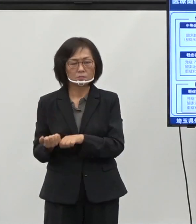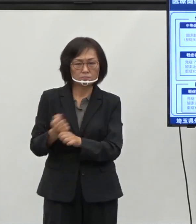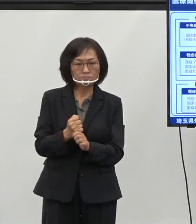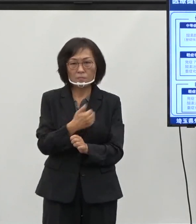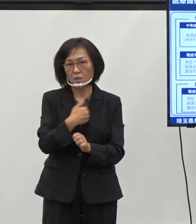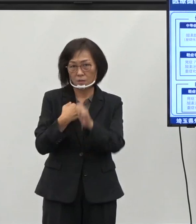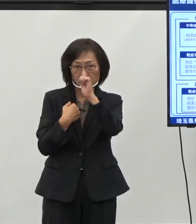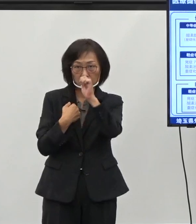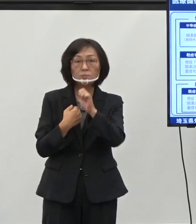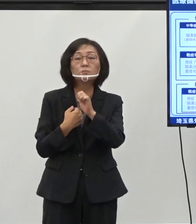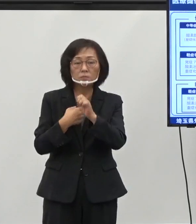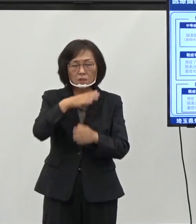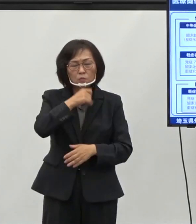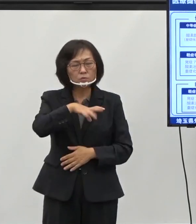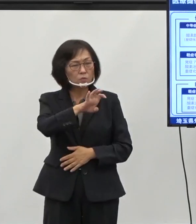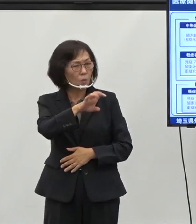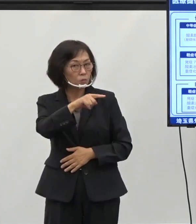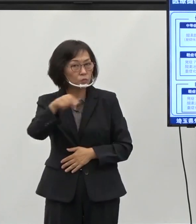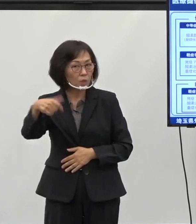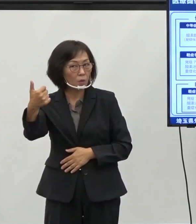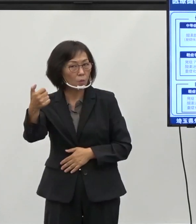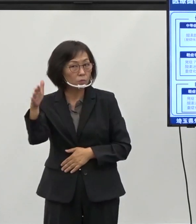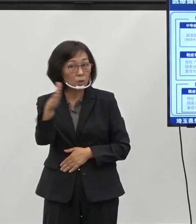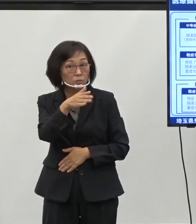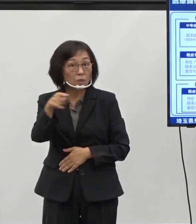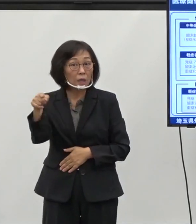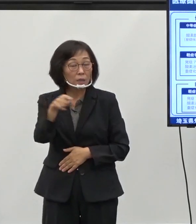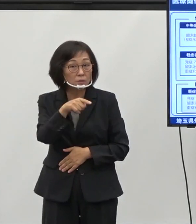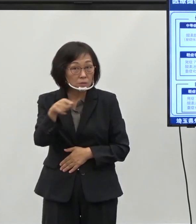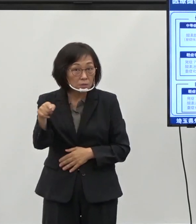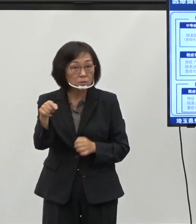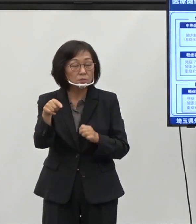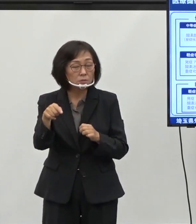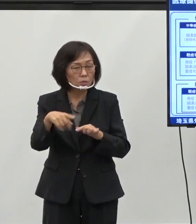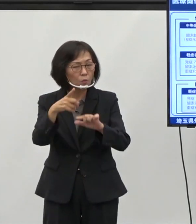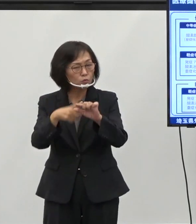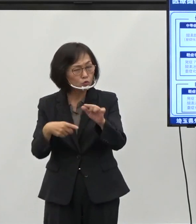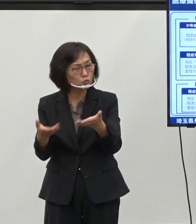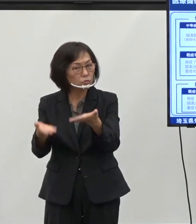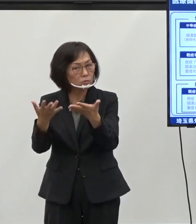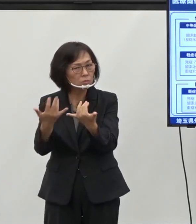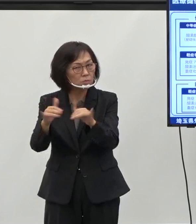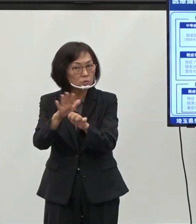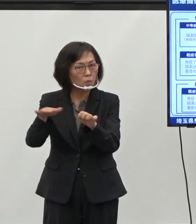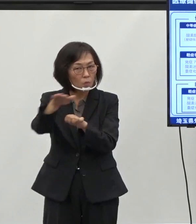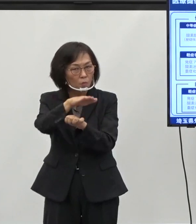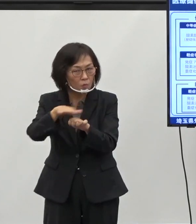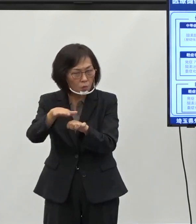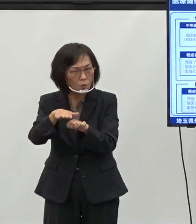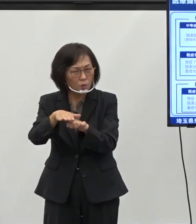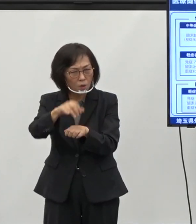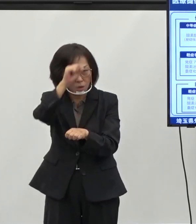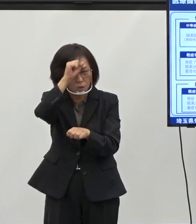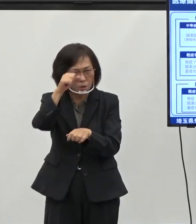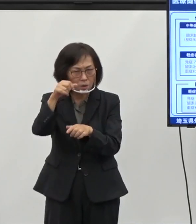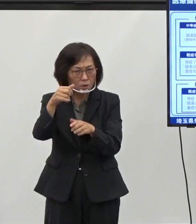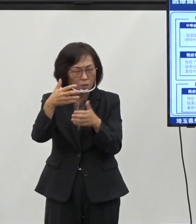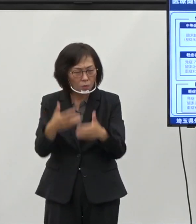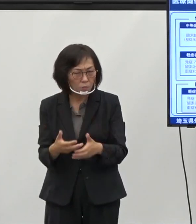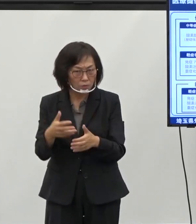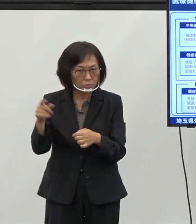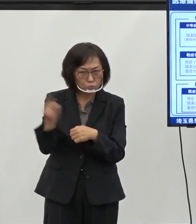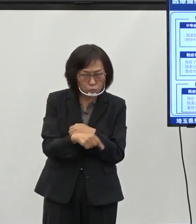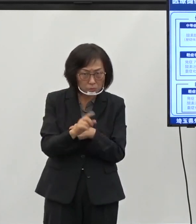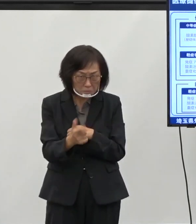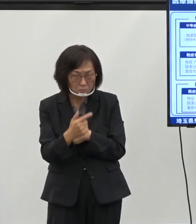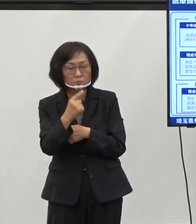ということで、40代から50代程度の無症状軽症者の方々をやはり懸念していますので、我々が戦術的にターゲット